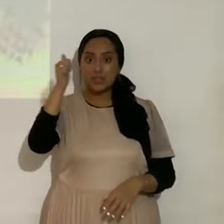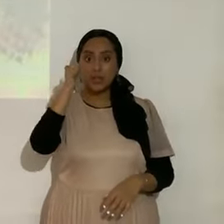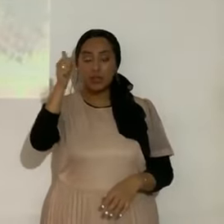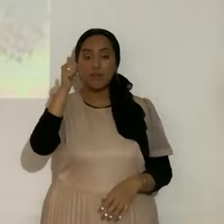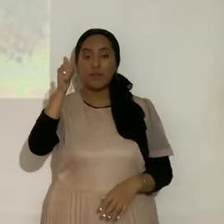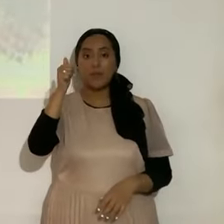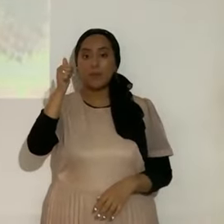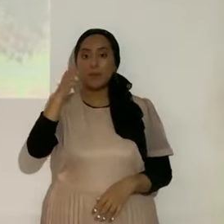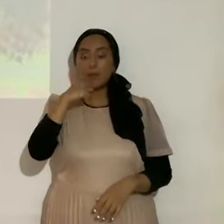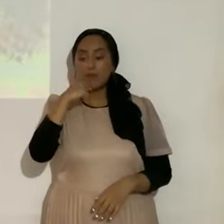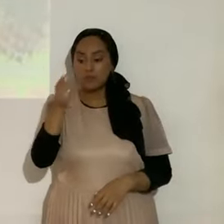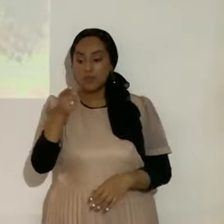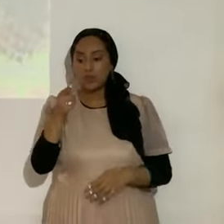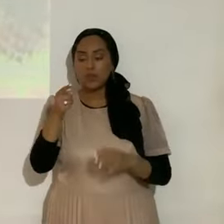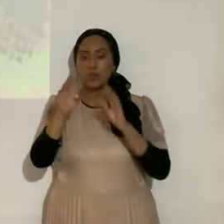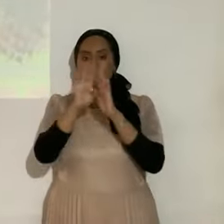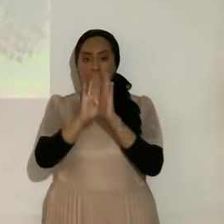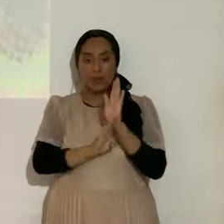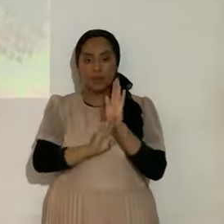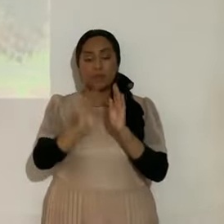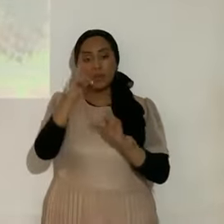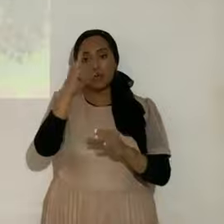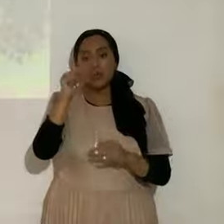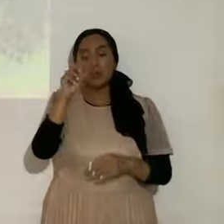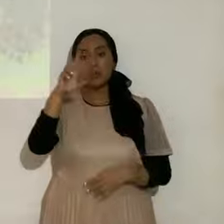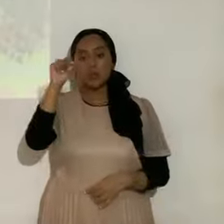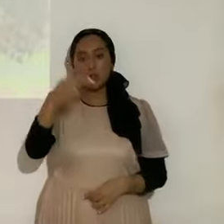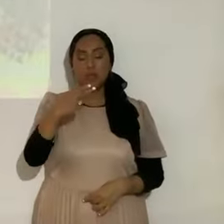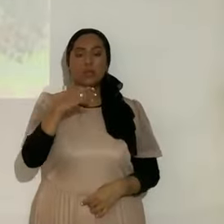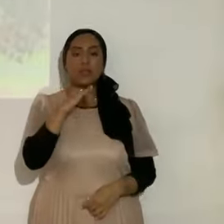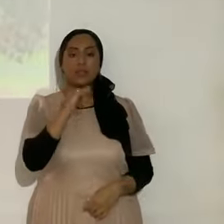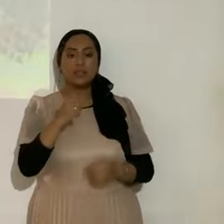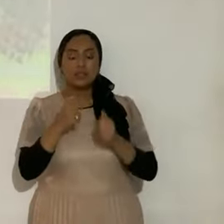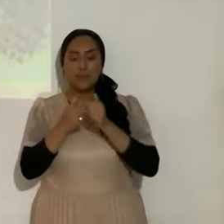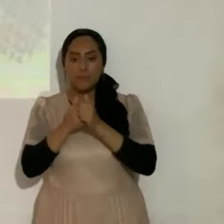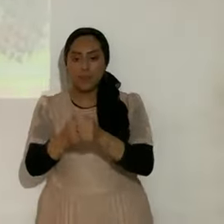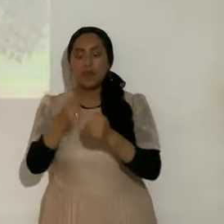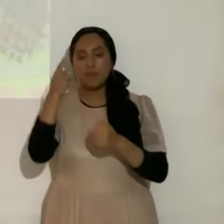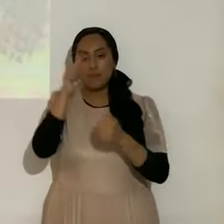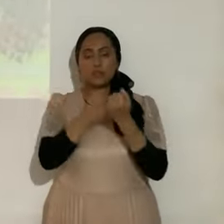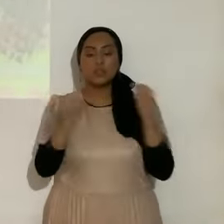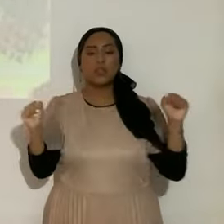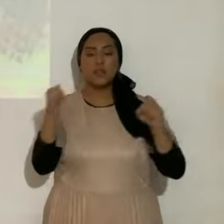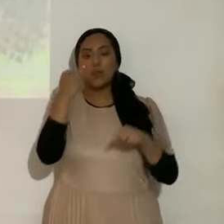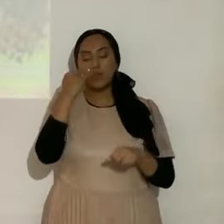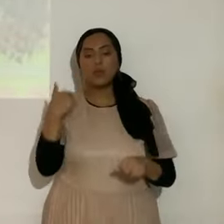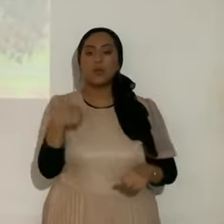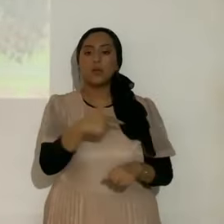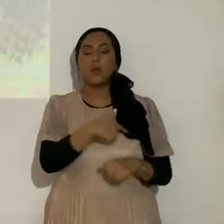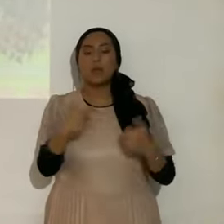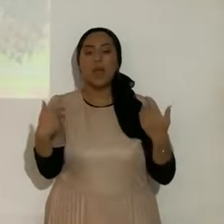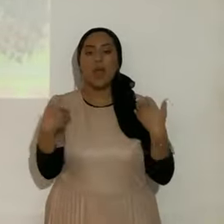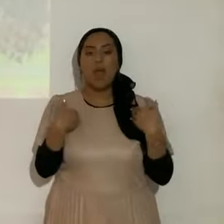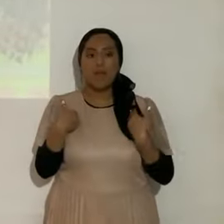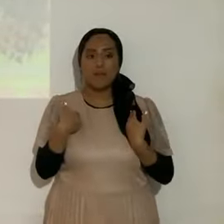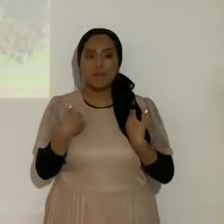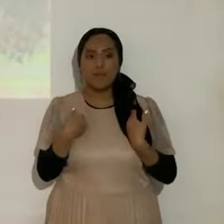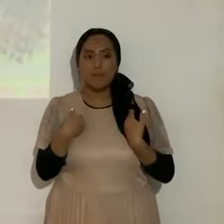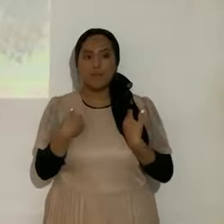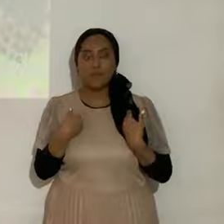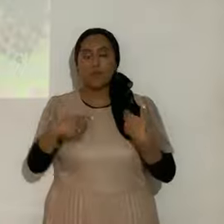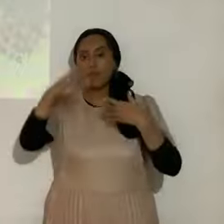lo remitió a su Torah, porque la Torah es una guía para los salvos. Si nosotros tenemos